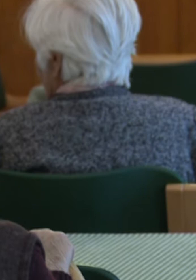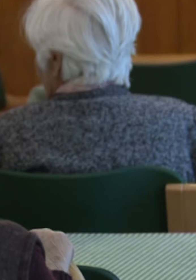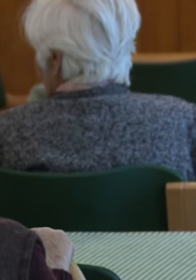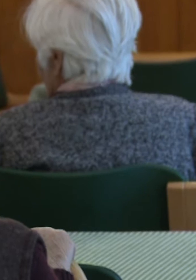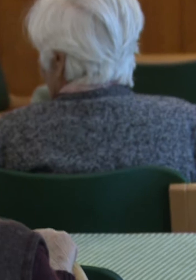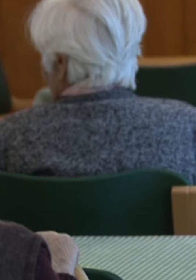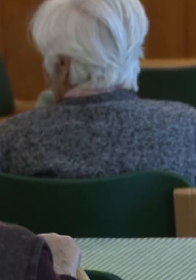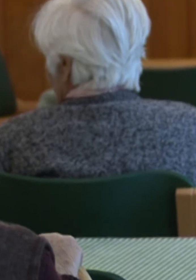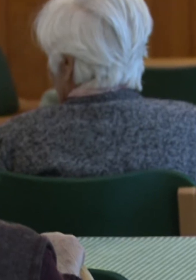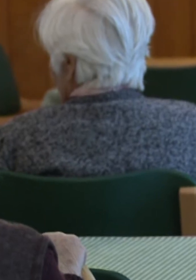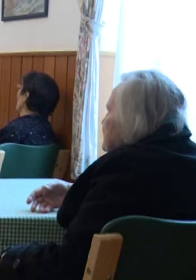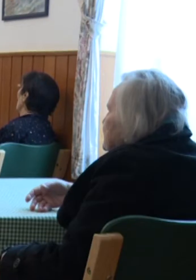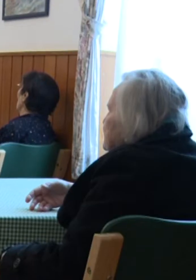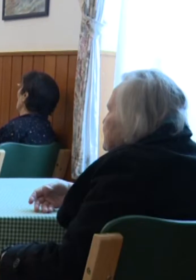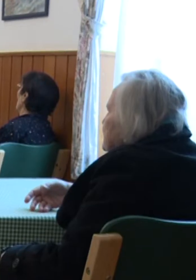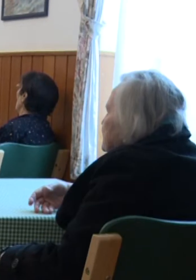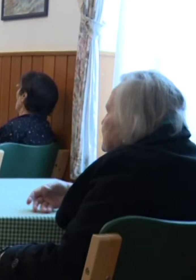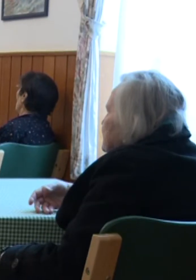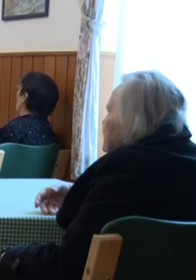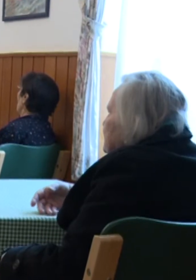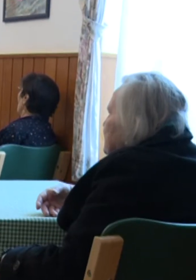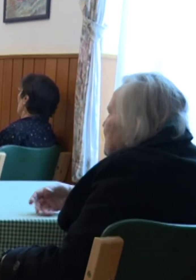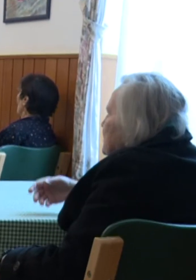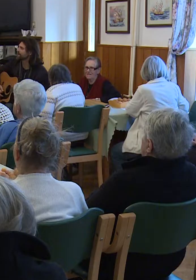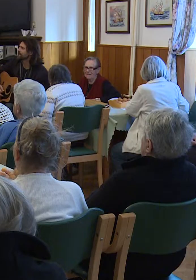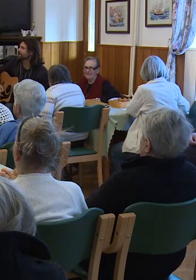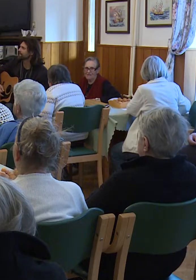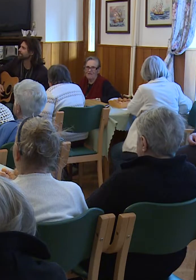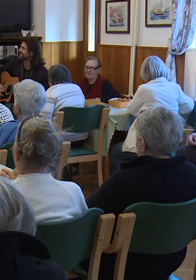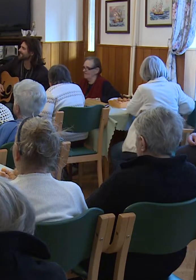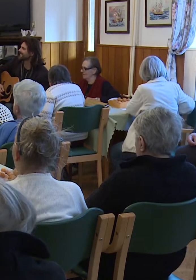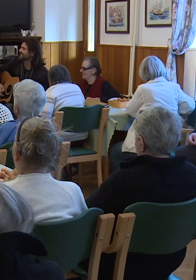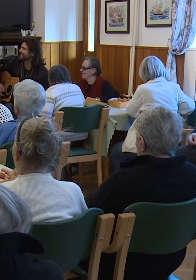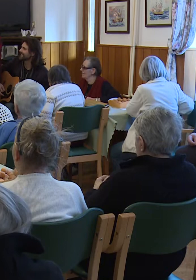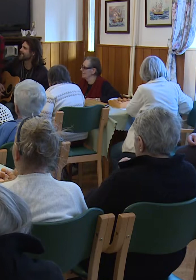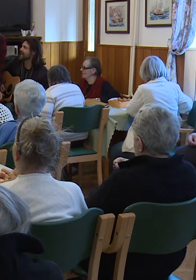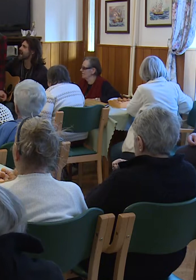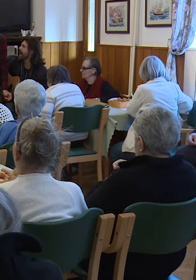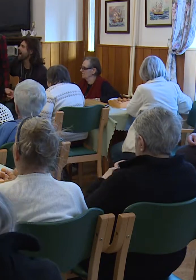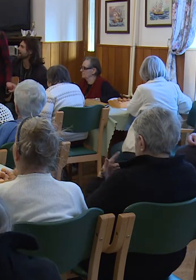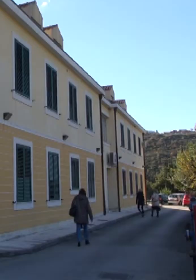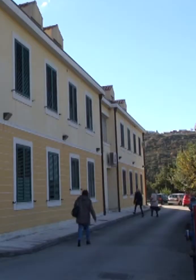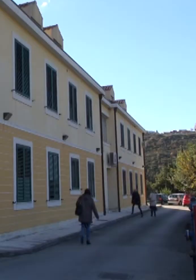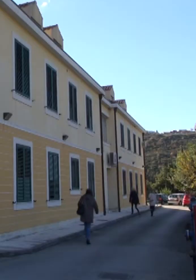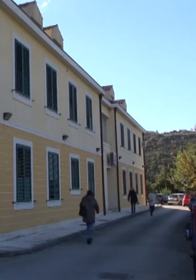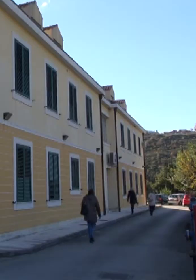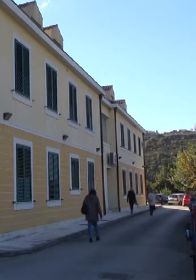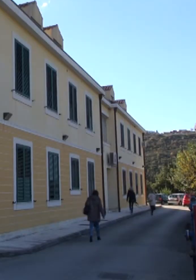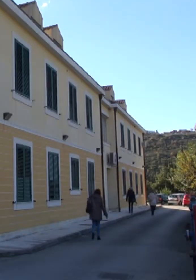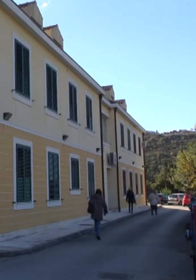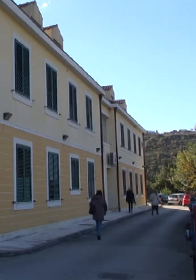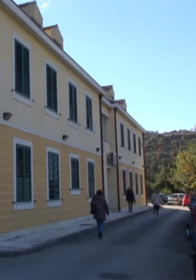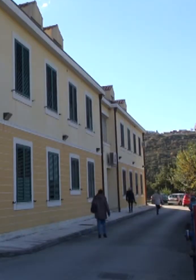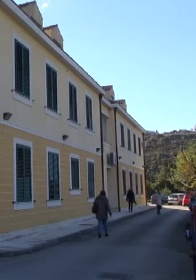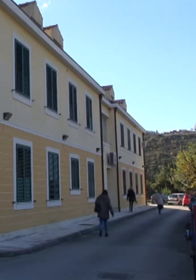se nažalost povećava vjerojatnost zaraze naših sugrađana starije dobi. Osvrnuo se i na stanje doma za starije u Metkoviću i Centra za